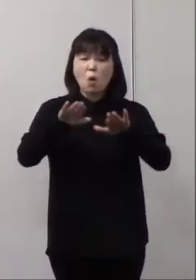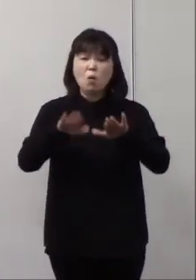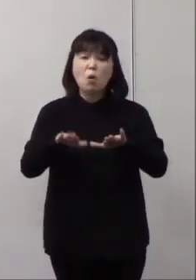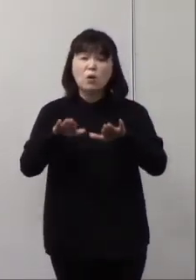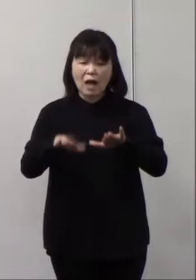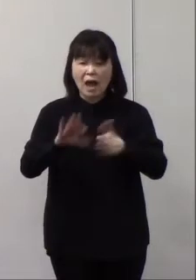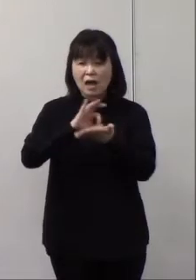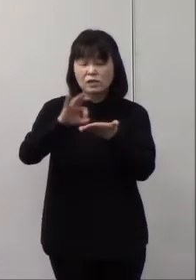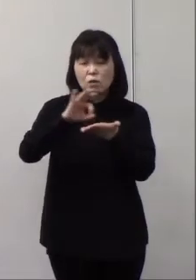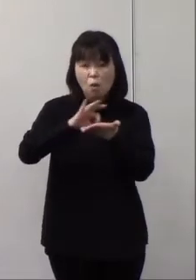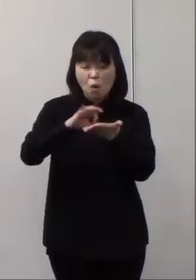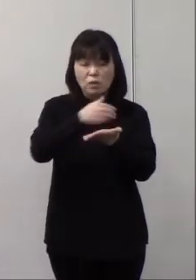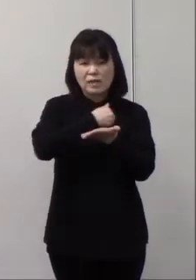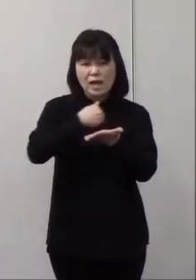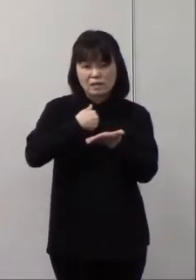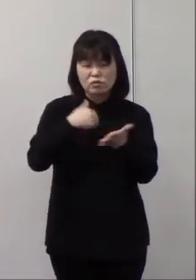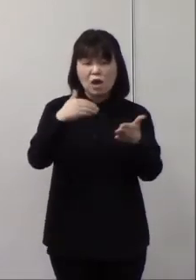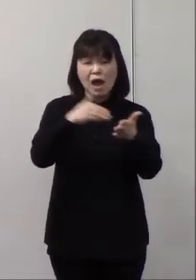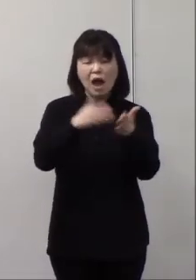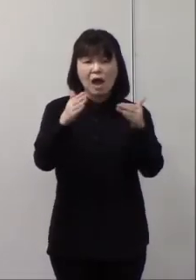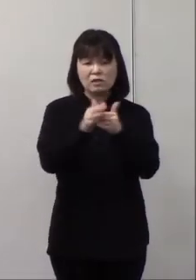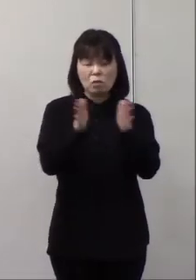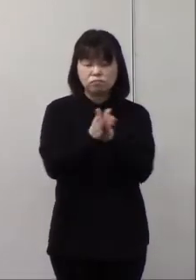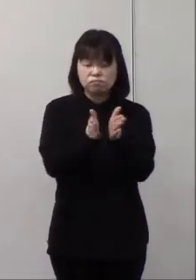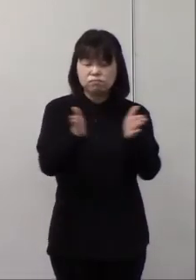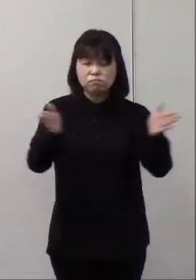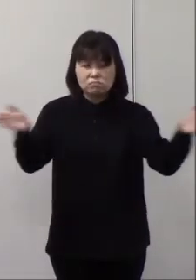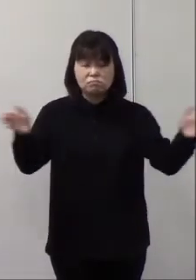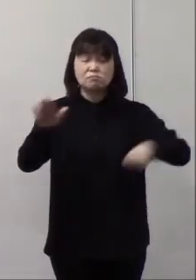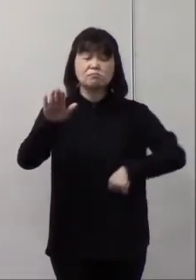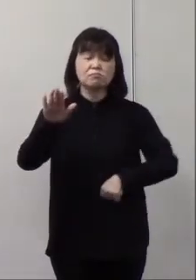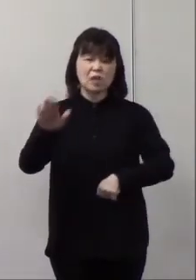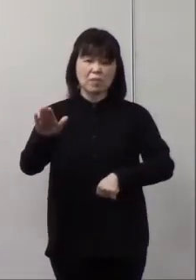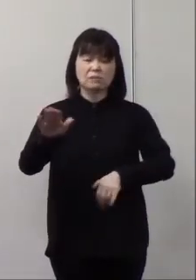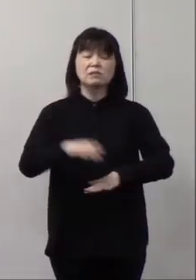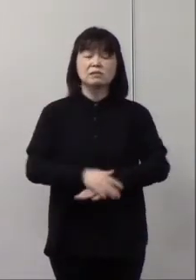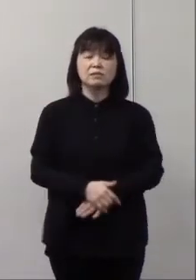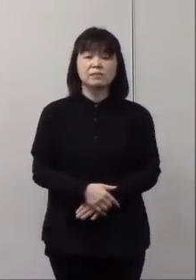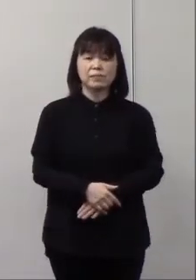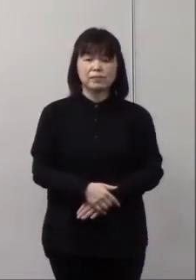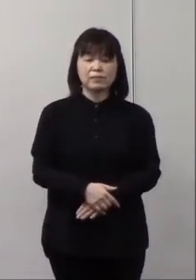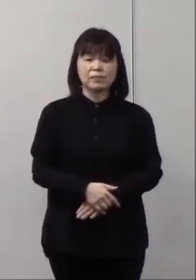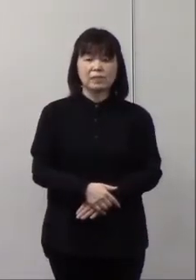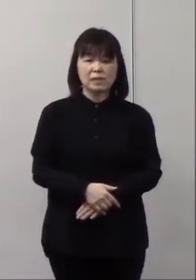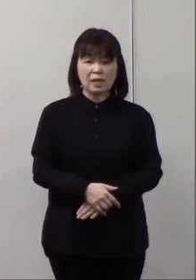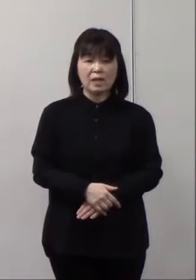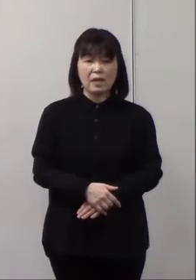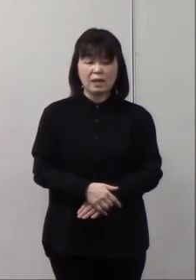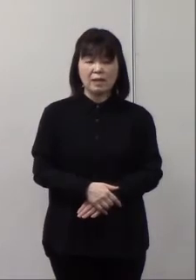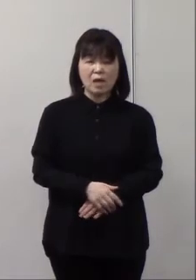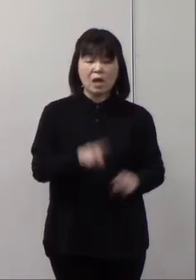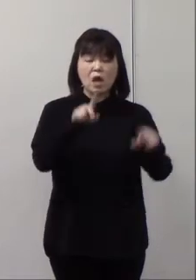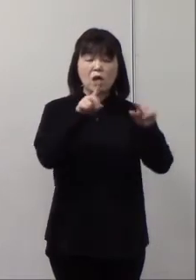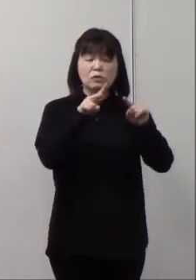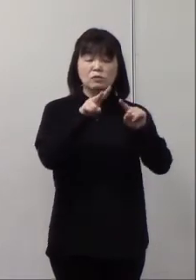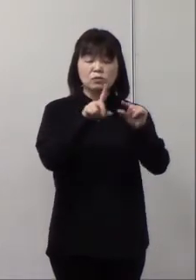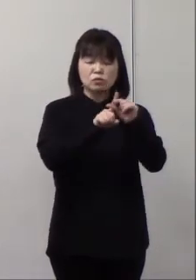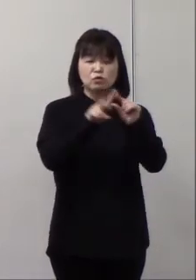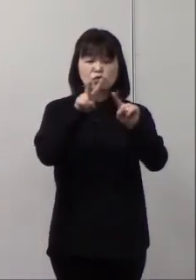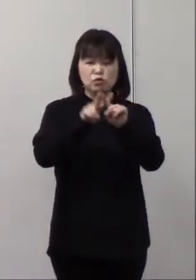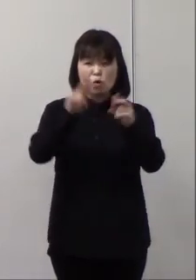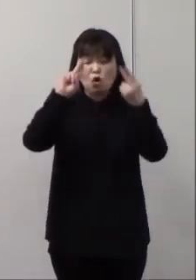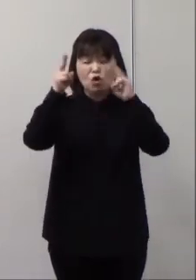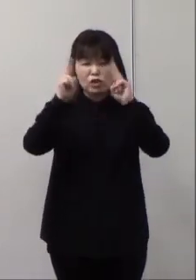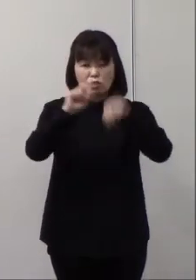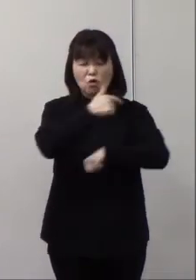対象にしたいということで、応援 のための商品券発